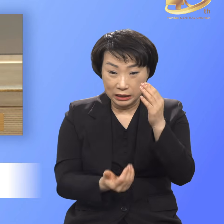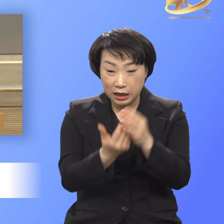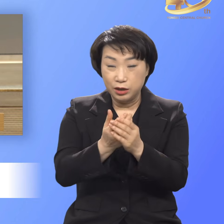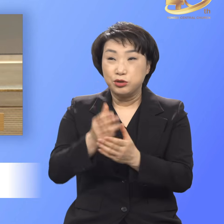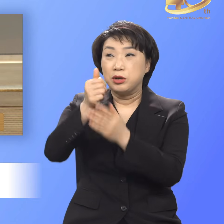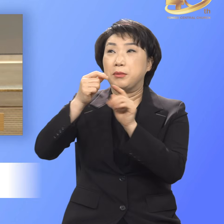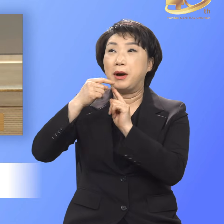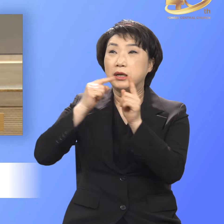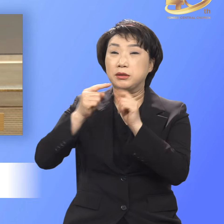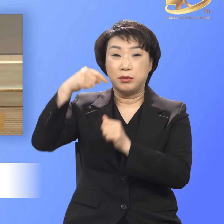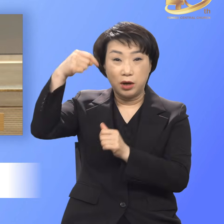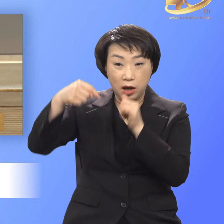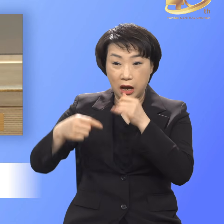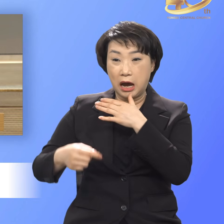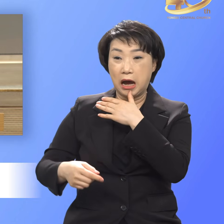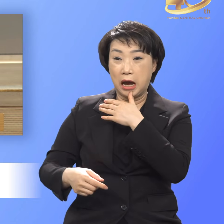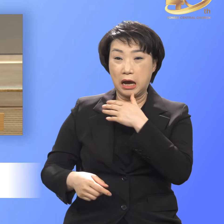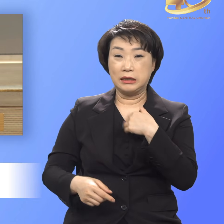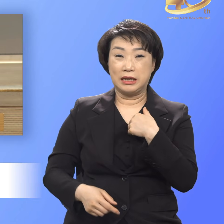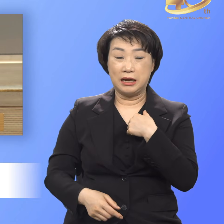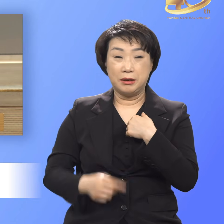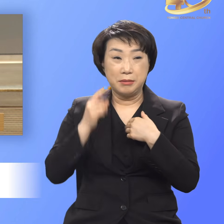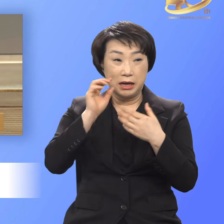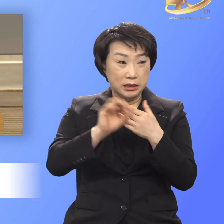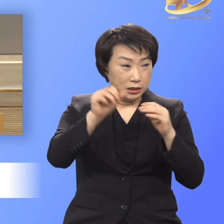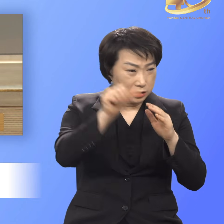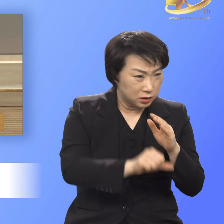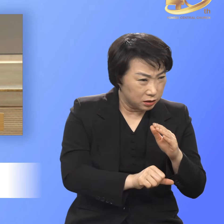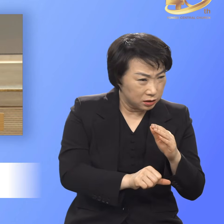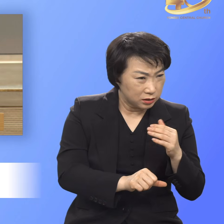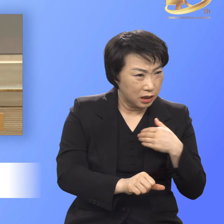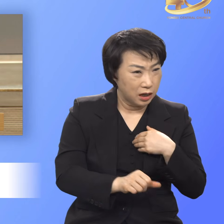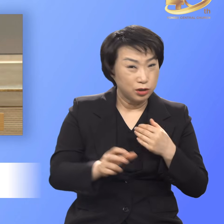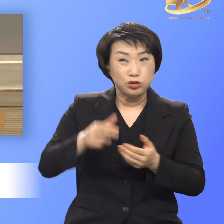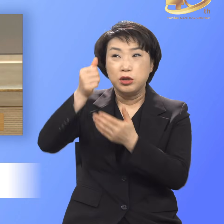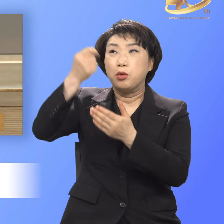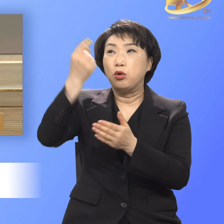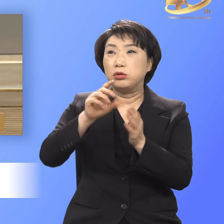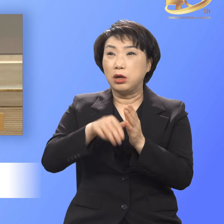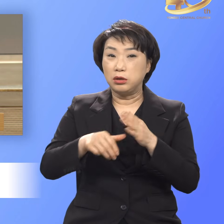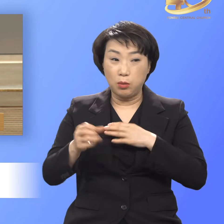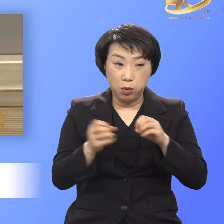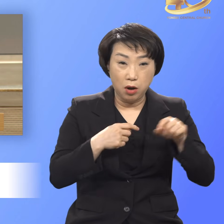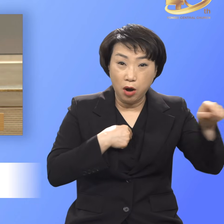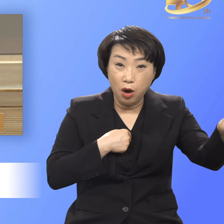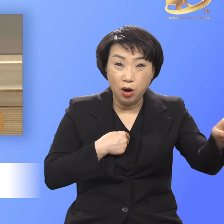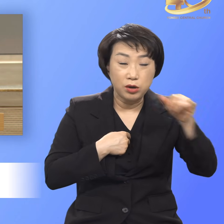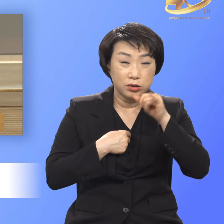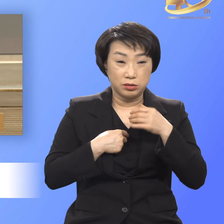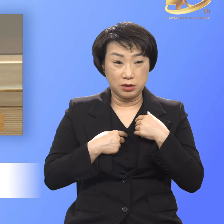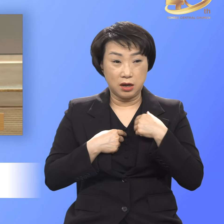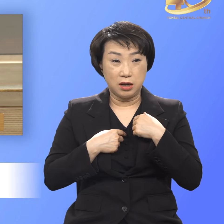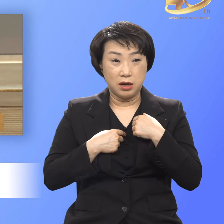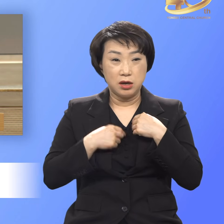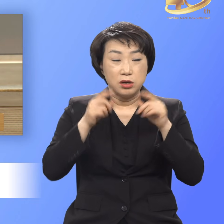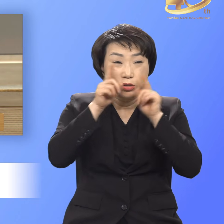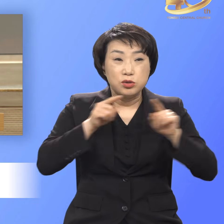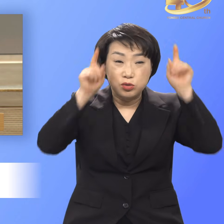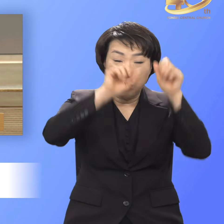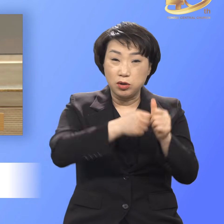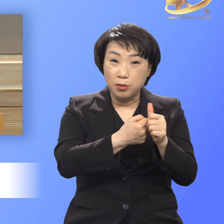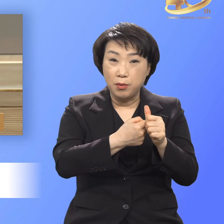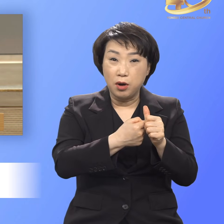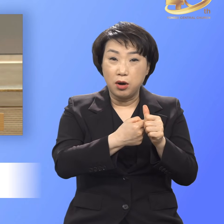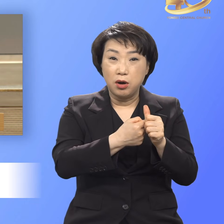주님 말씀하셨으니 나는 만약에 지면 주님 오시면 나는 버림받고 난 지옥